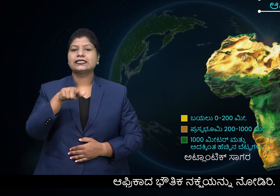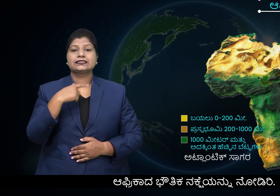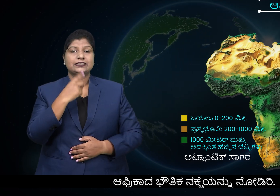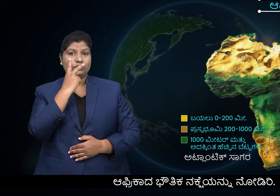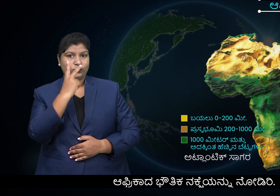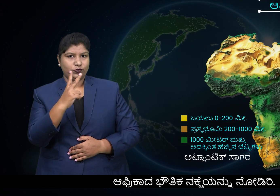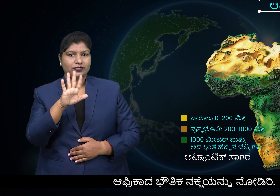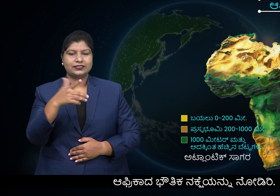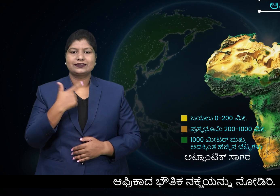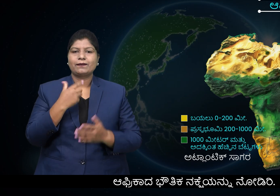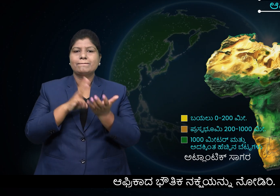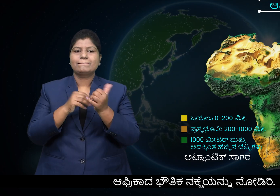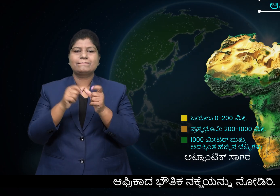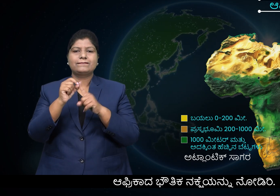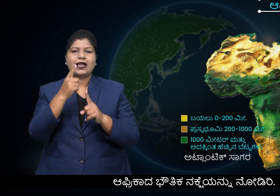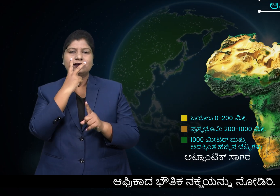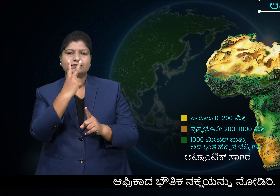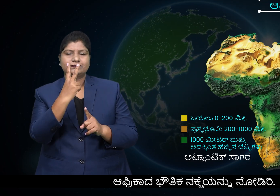ಆಫ್ರಿಕಾದ ಭೌತಿಕ ನಕ್ಷೆಯನ್ನು ನೋಡಿರಿ.